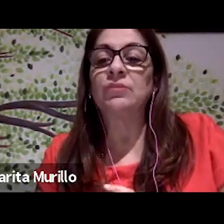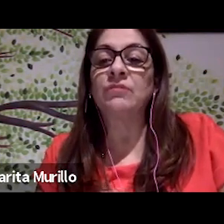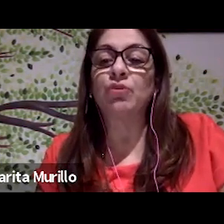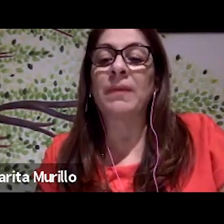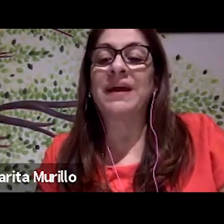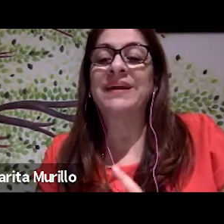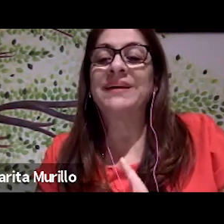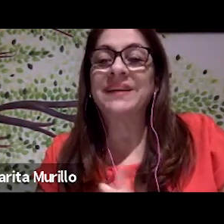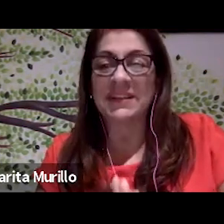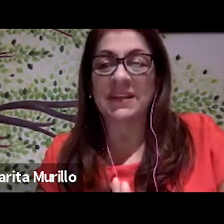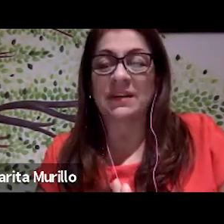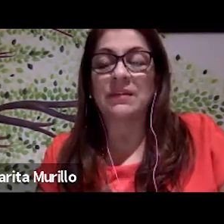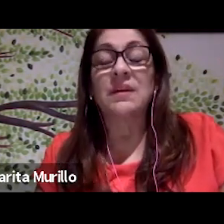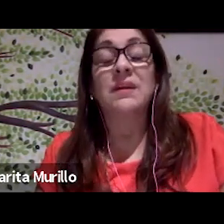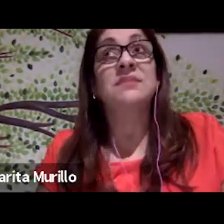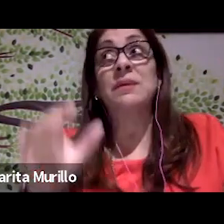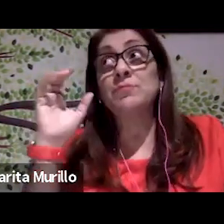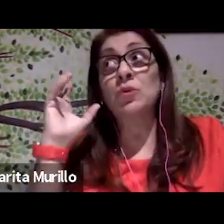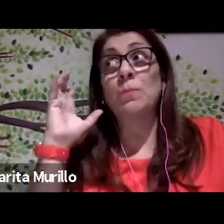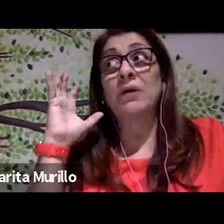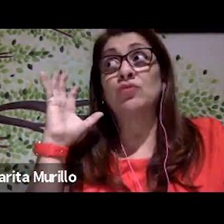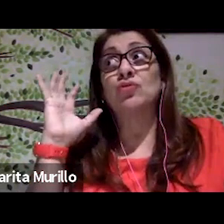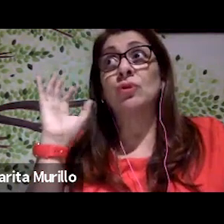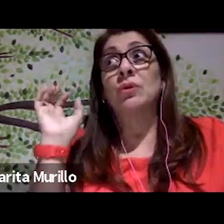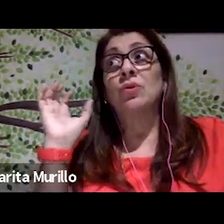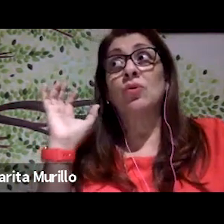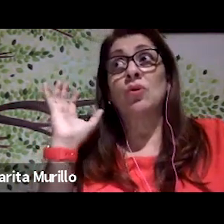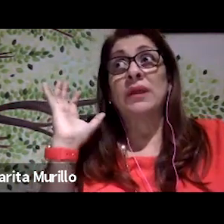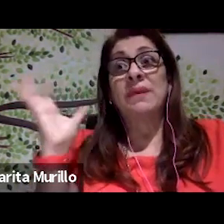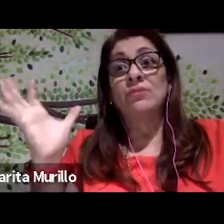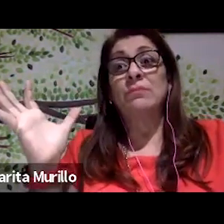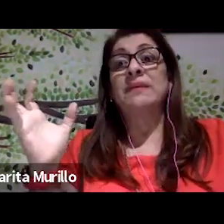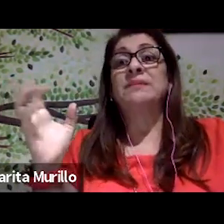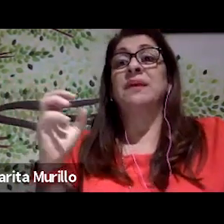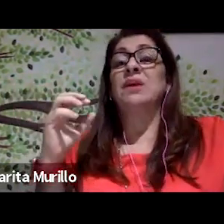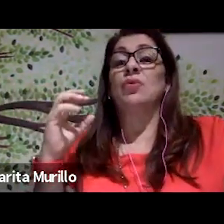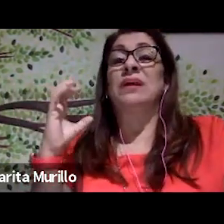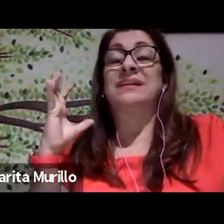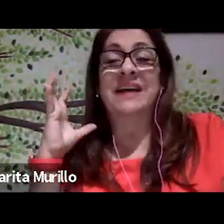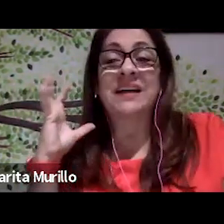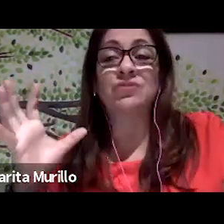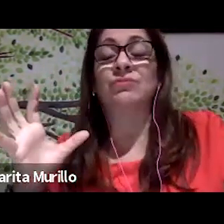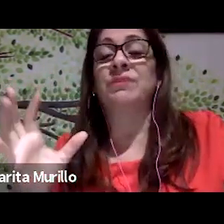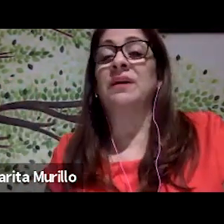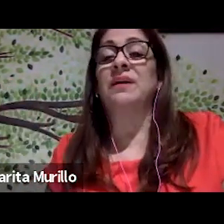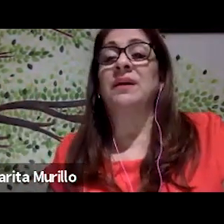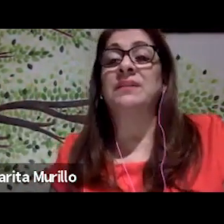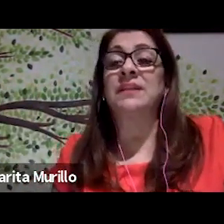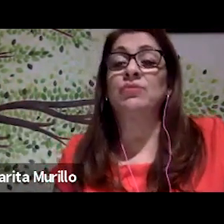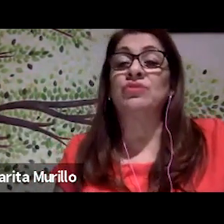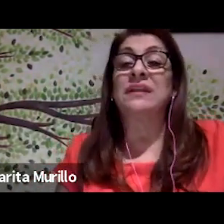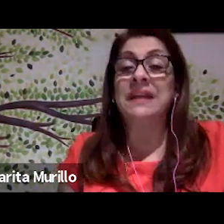de una forma crítica Y si estamos preocupados con el medio ambiente y con la catástrofe